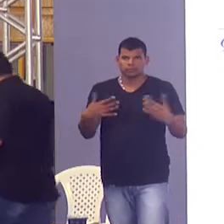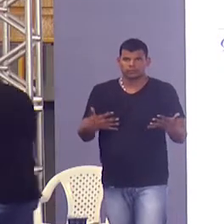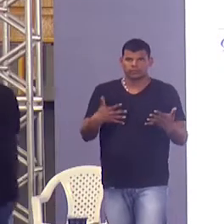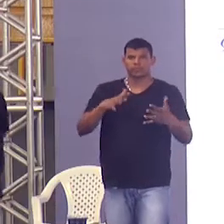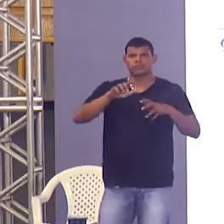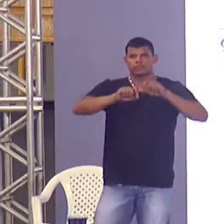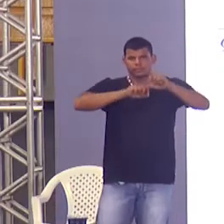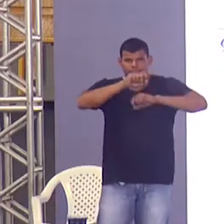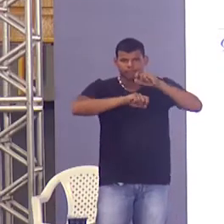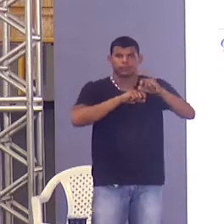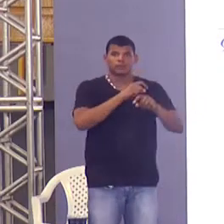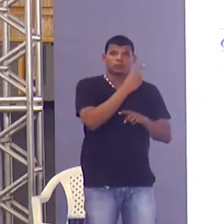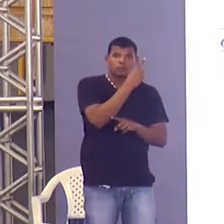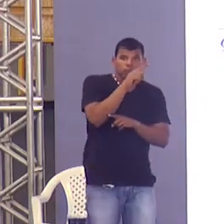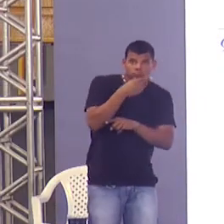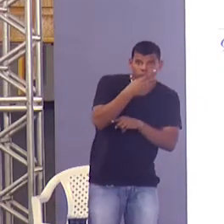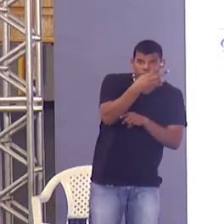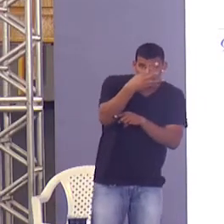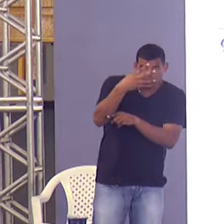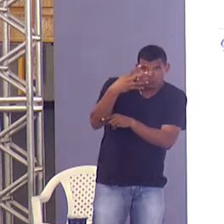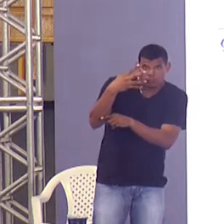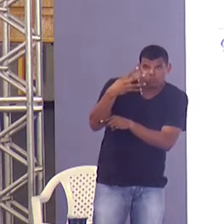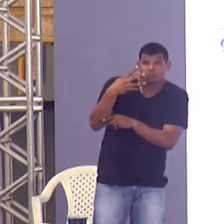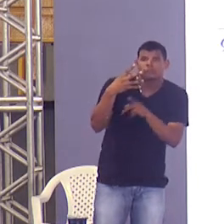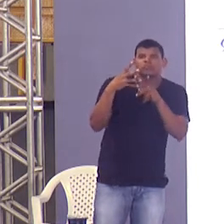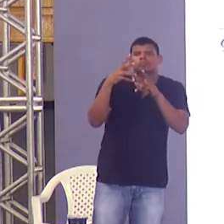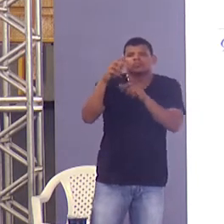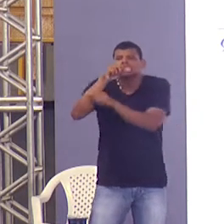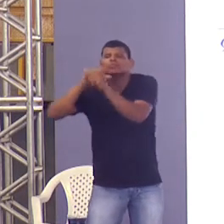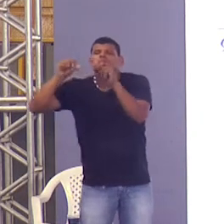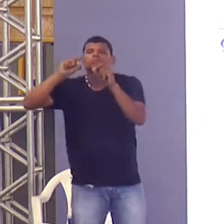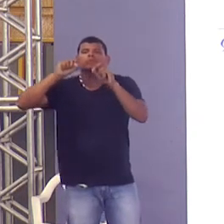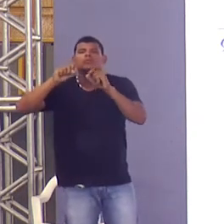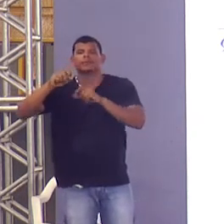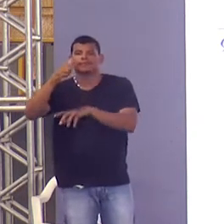1,4444 se transforma na fração 13 sobre 9.